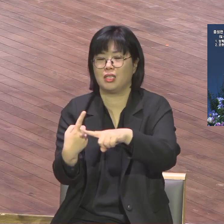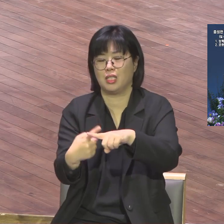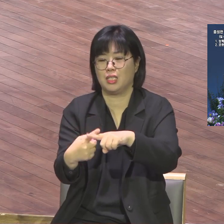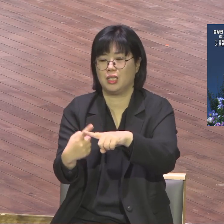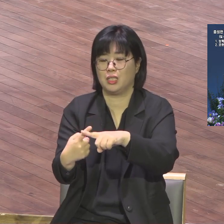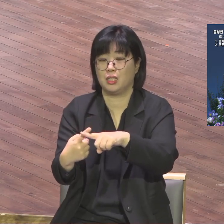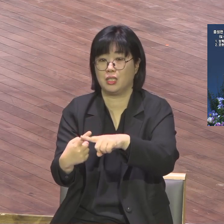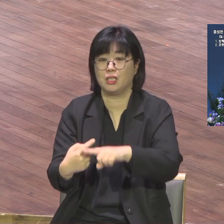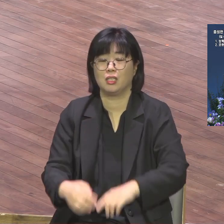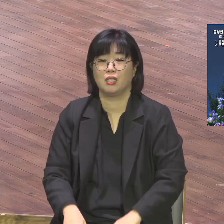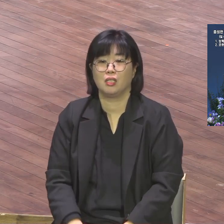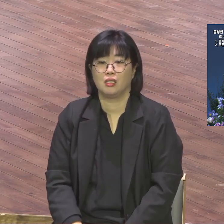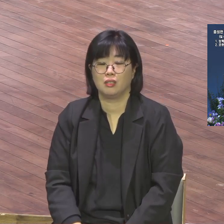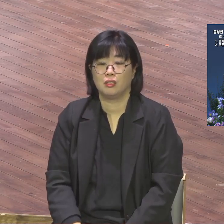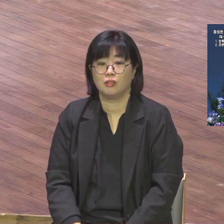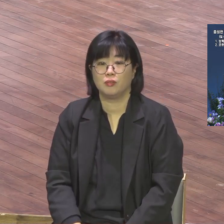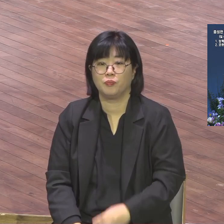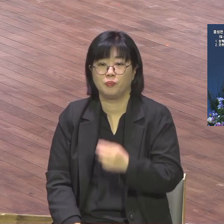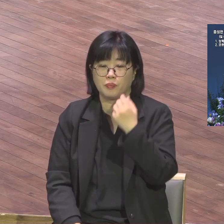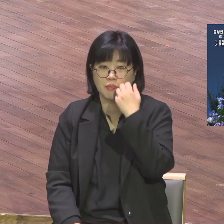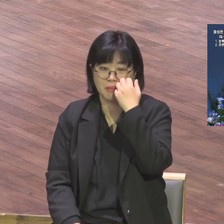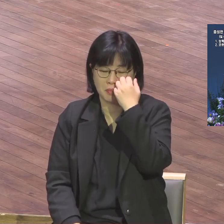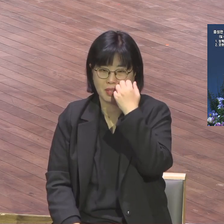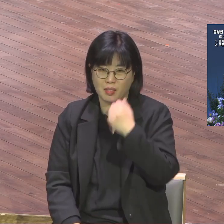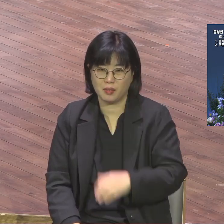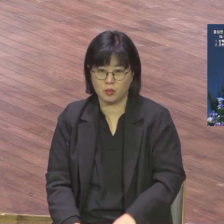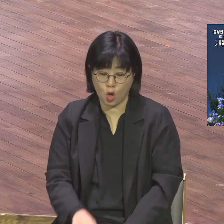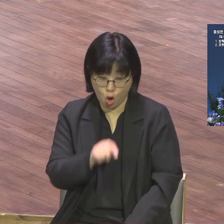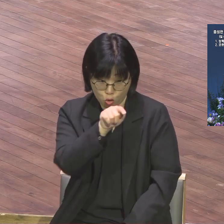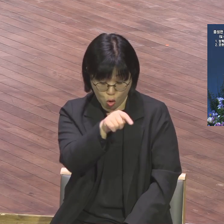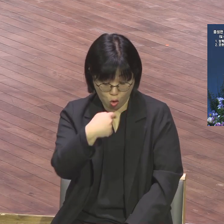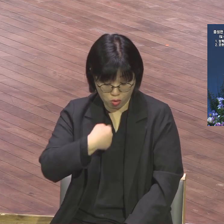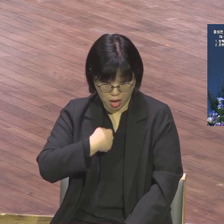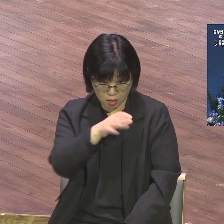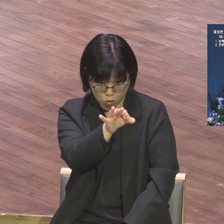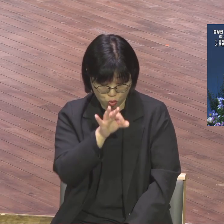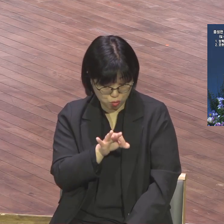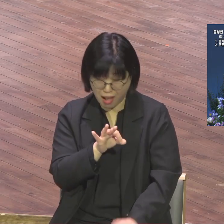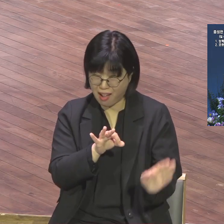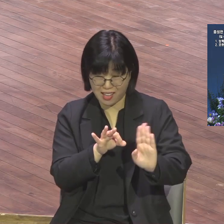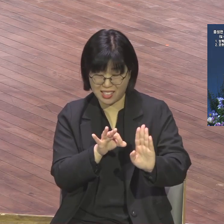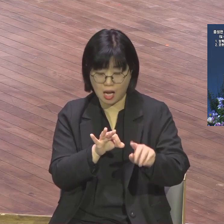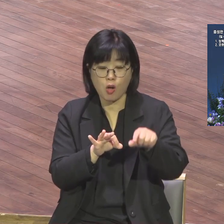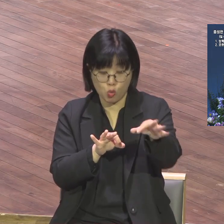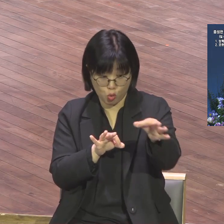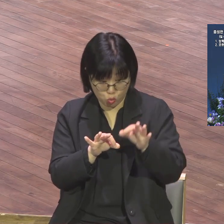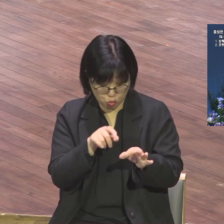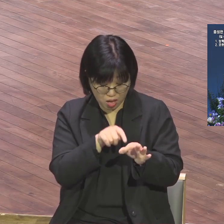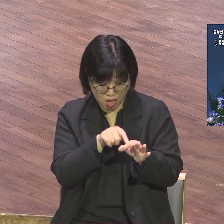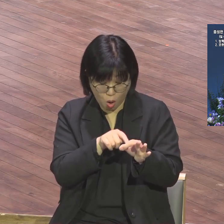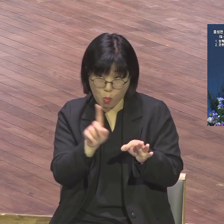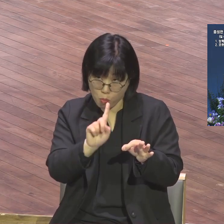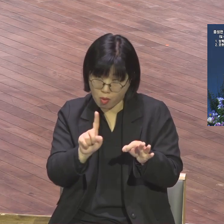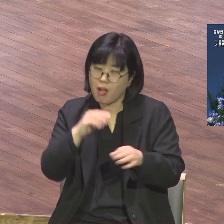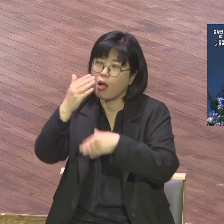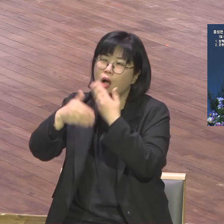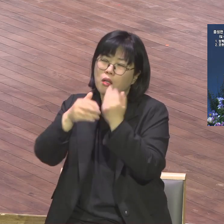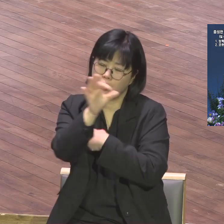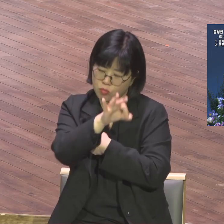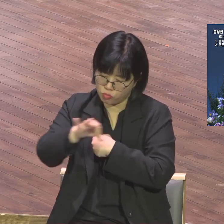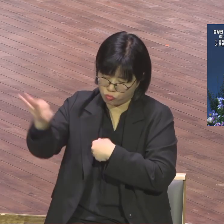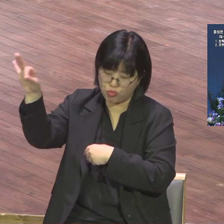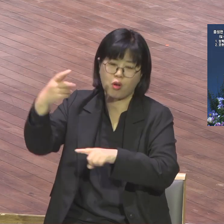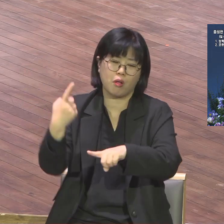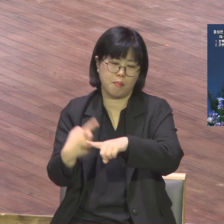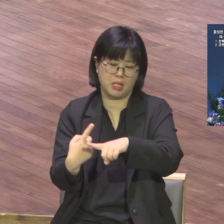드린 거예요. 하나님을 기뻐시한 것이다. 향기로운 제물이라. 이 말은 하나님께서 받으셨다는